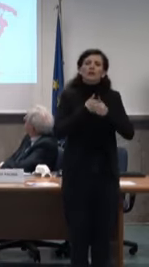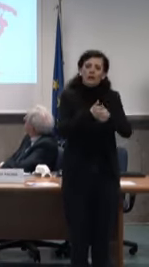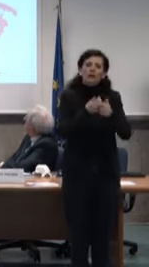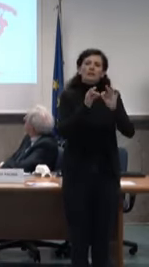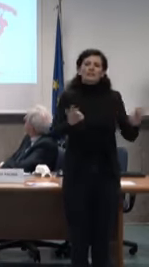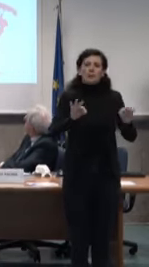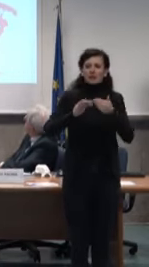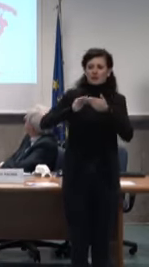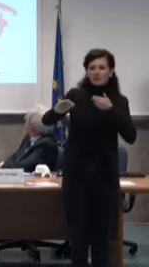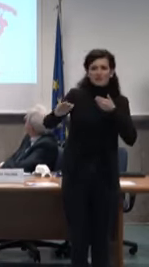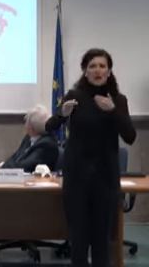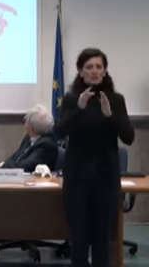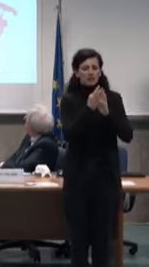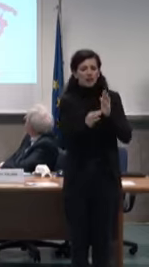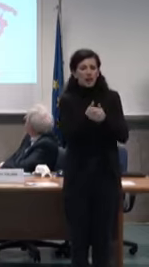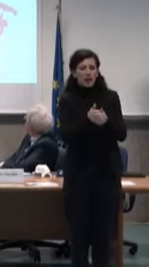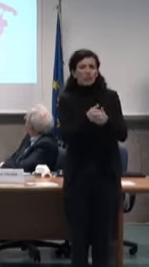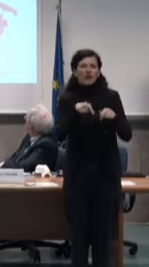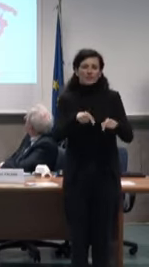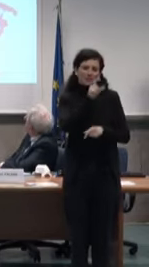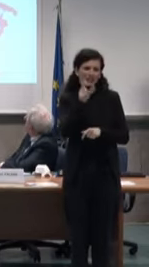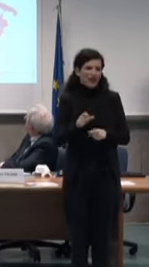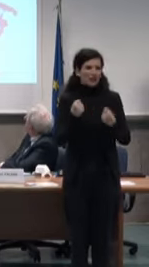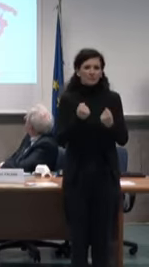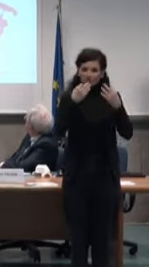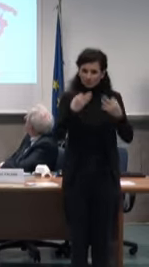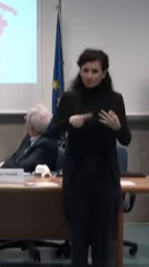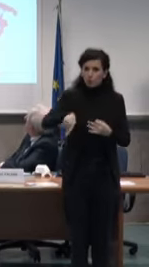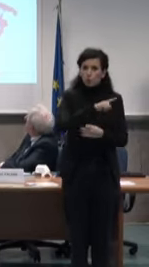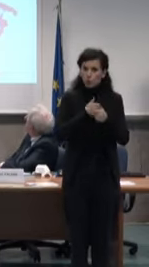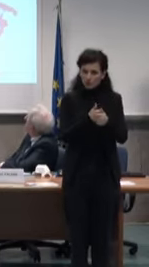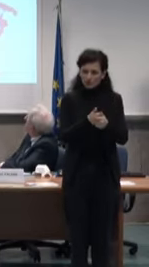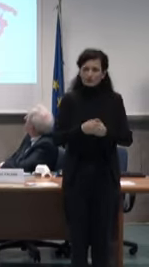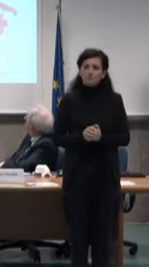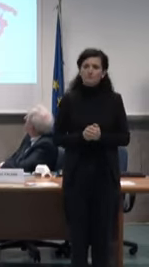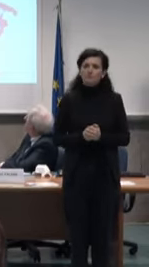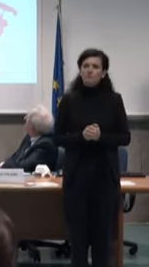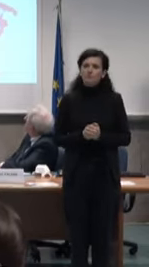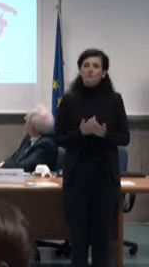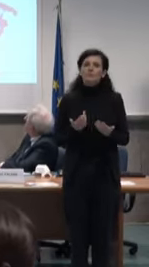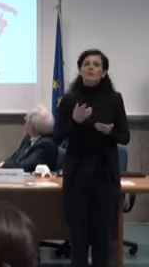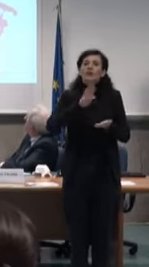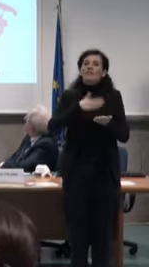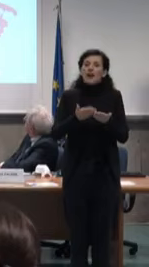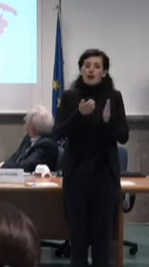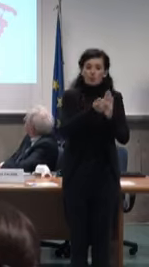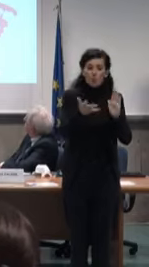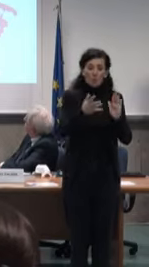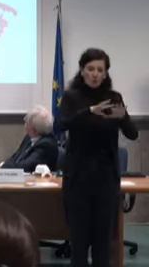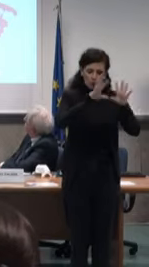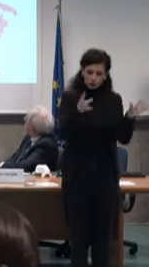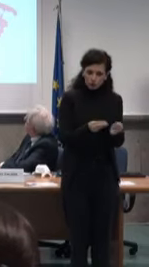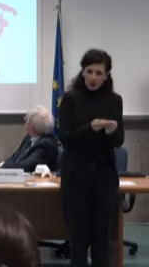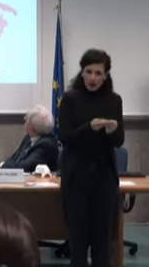in questo momento sono attivi nel nostro paese e questo vedete vale sia per quanto il numero totale di casi sia anche quando lavoriamo